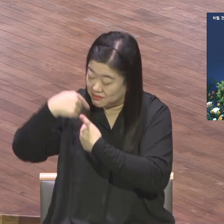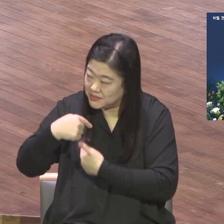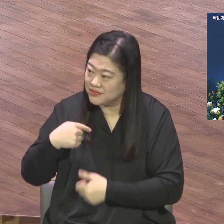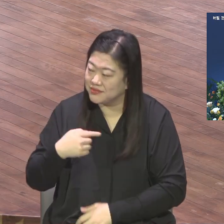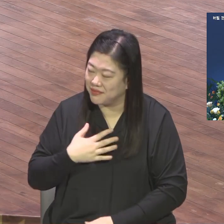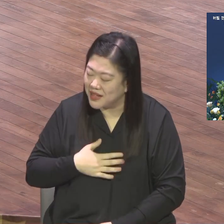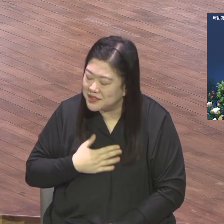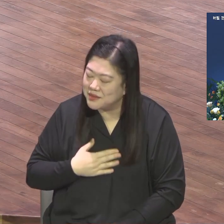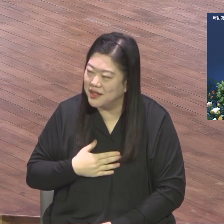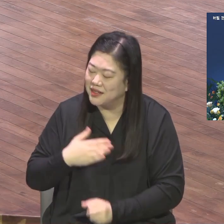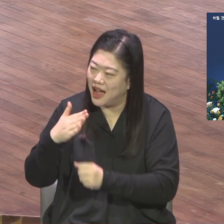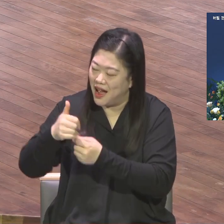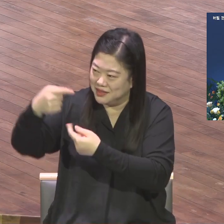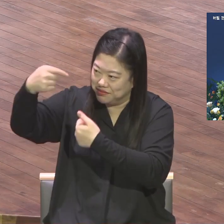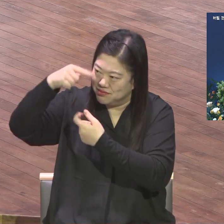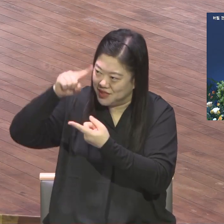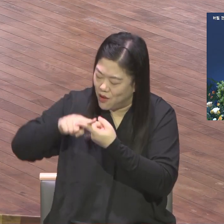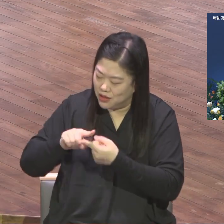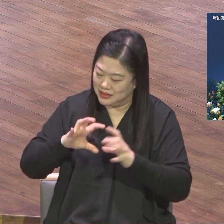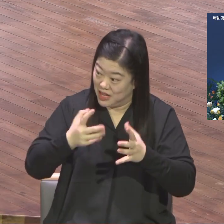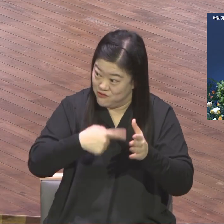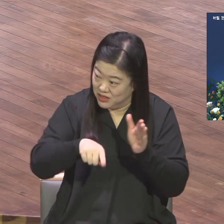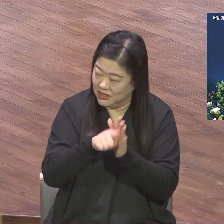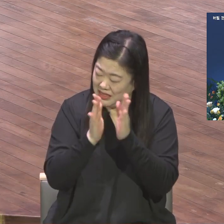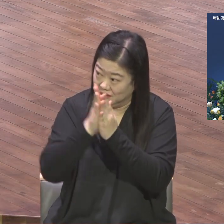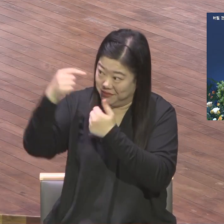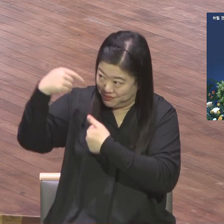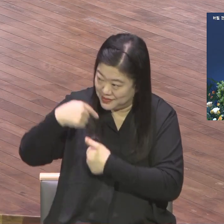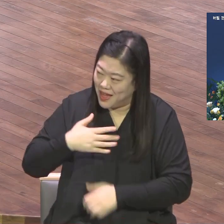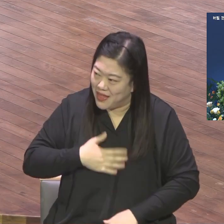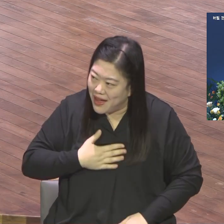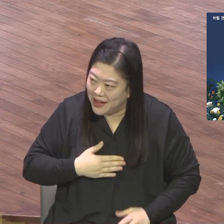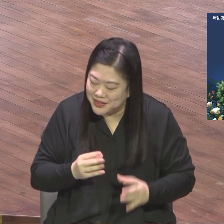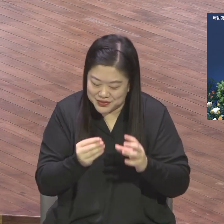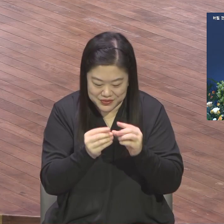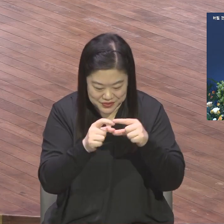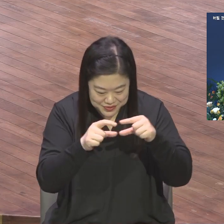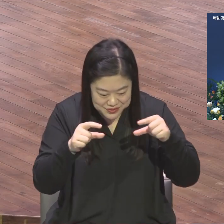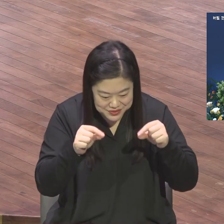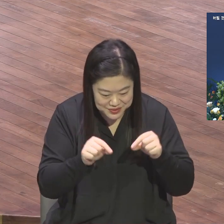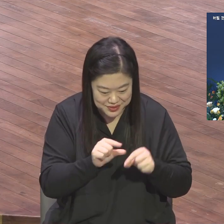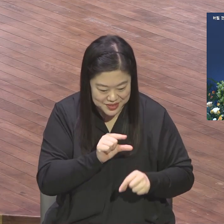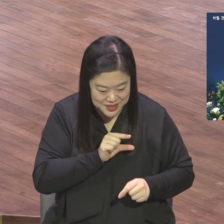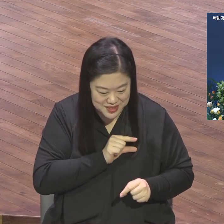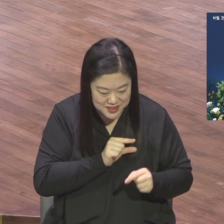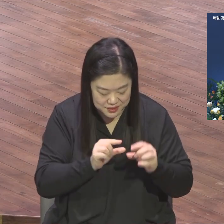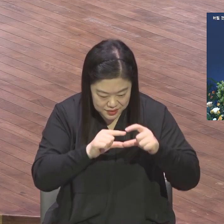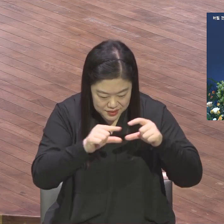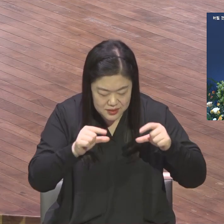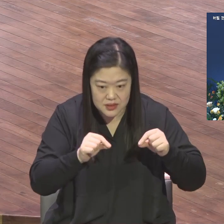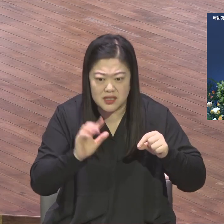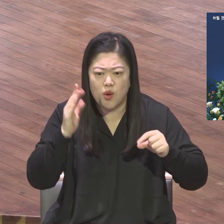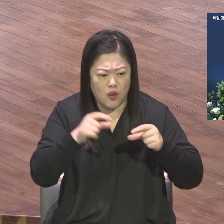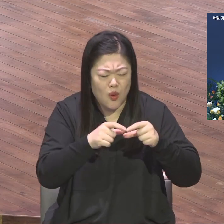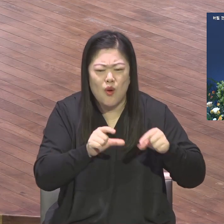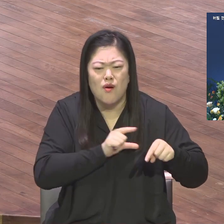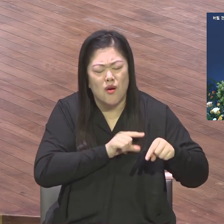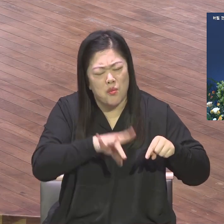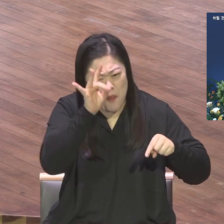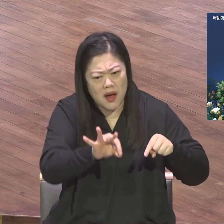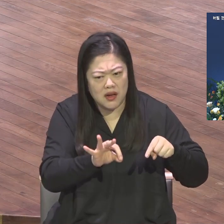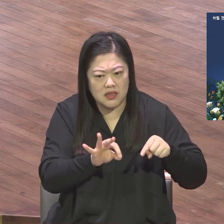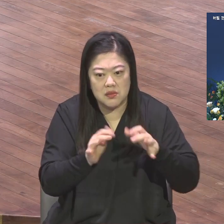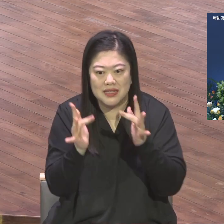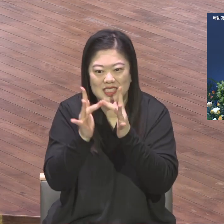나라를 뽑게 했으니 이 나라를 위해서 기도하라 그랬으니 기도할 수밖에 없는 이제 백과사진 다 있으니까 그 나라에 대한 정보는